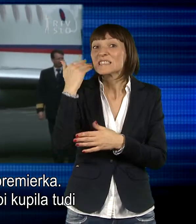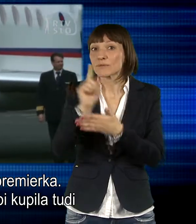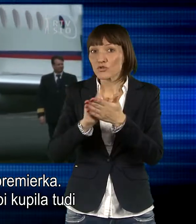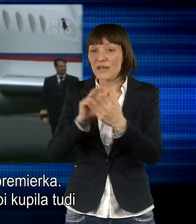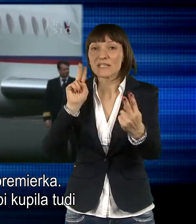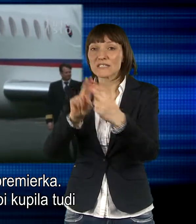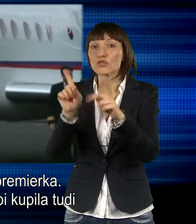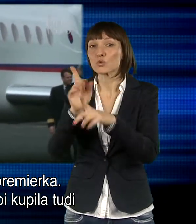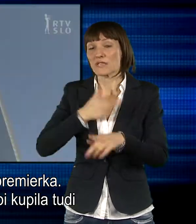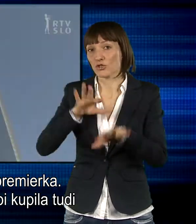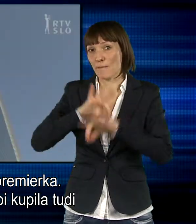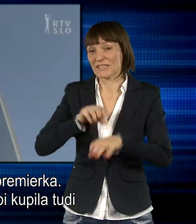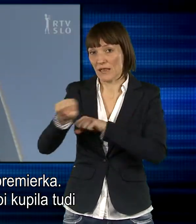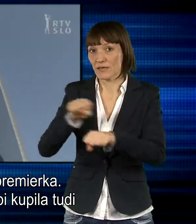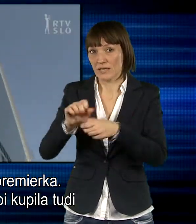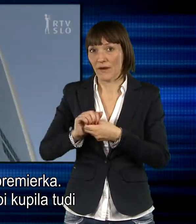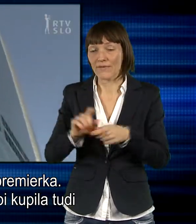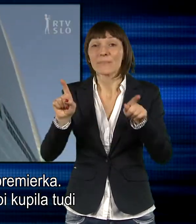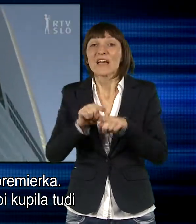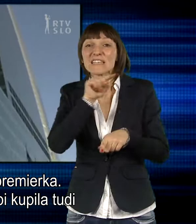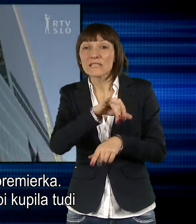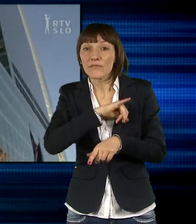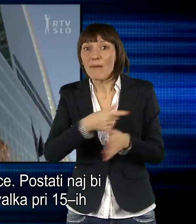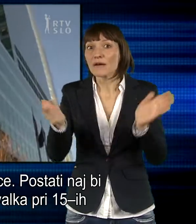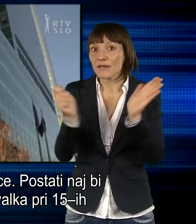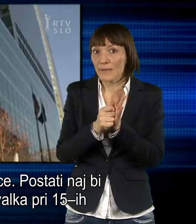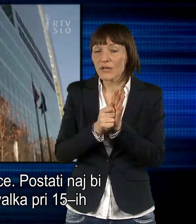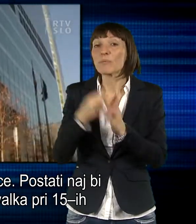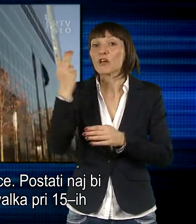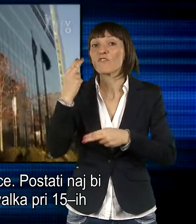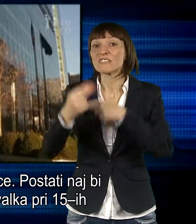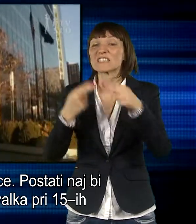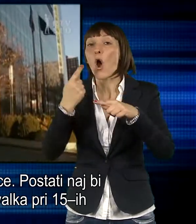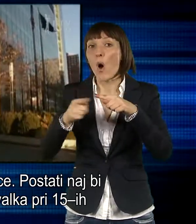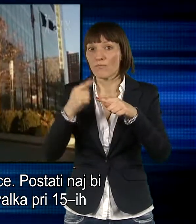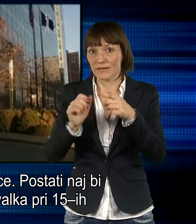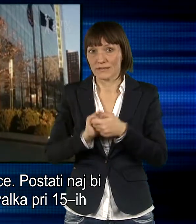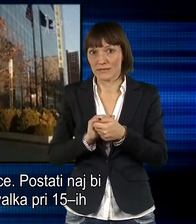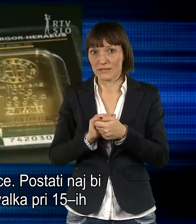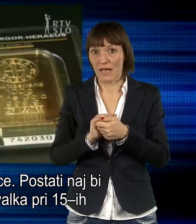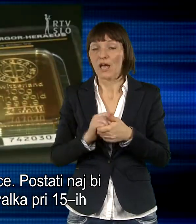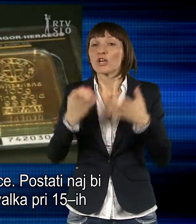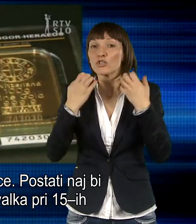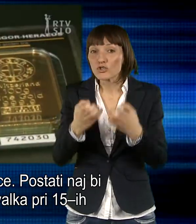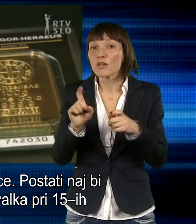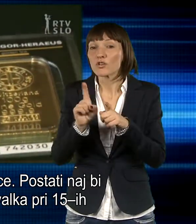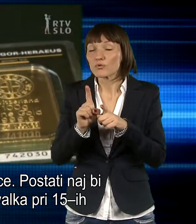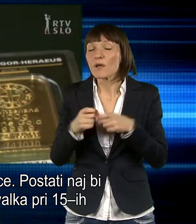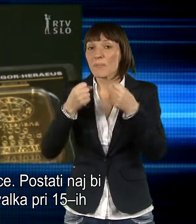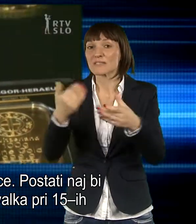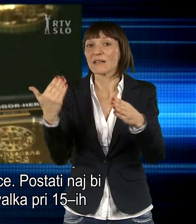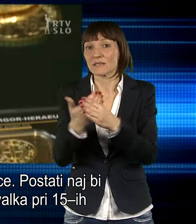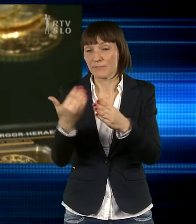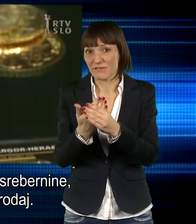časom srečala tudi premijejka. Ista banka naj bi kupila tudi slovenske obveznice. Postati naj bi želela tudi svetovalka